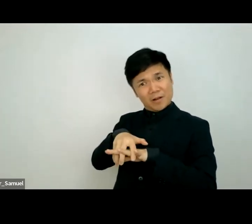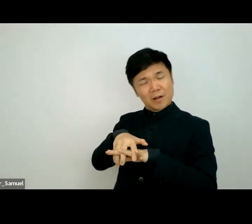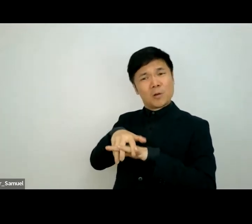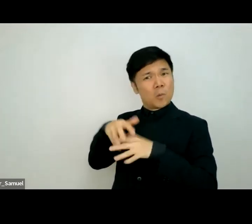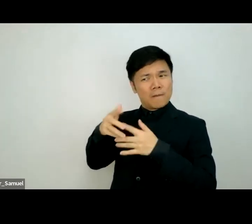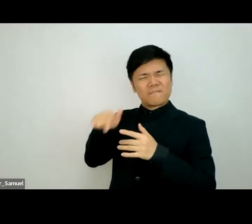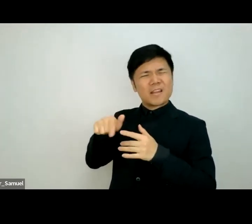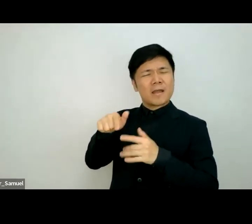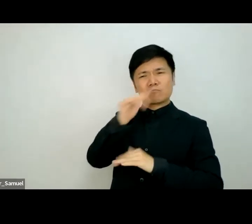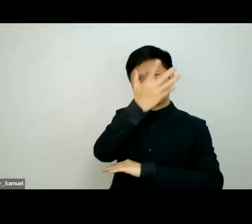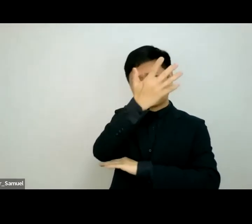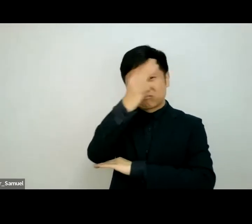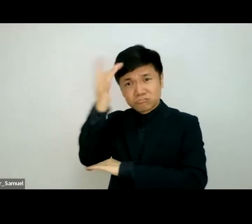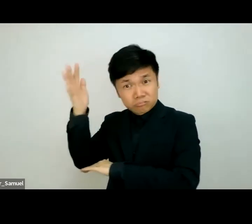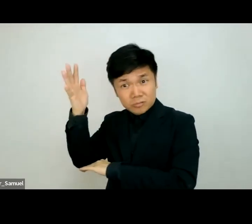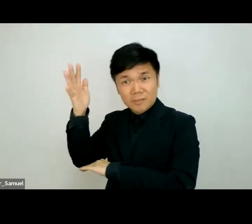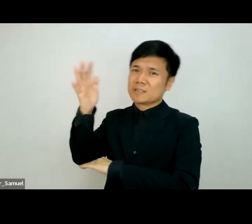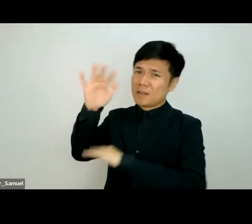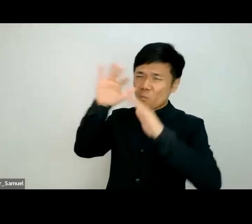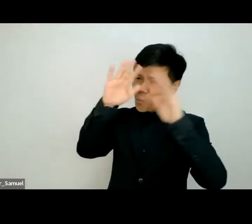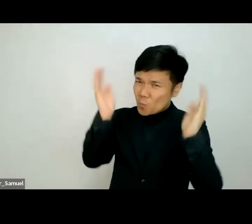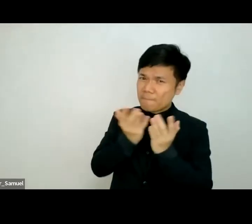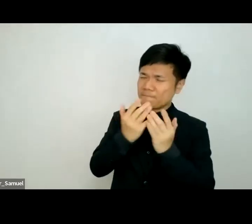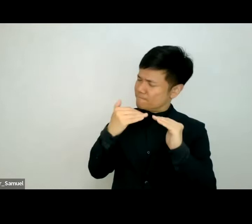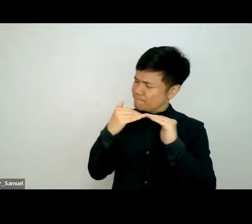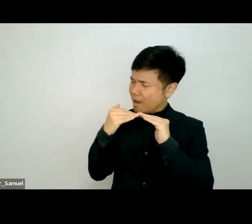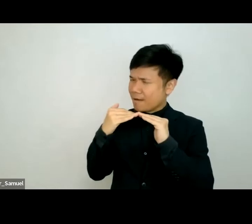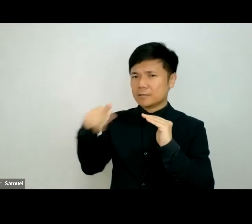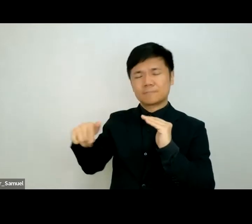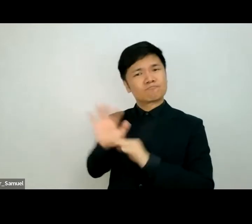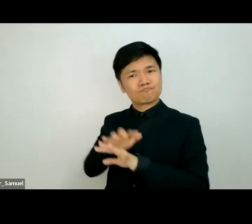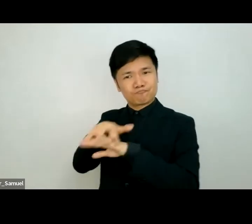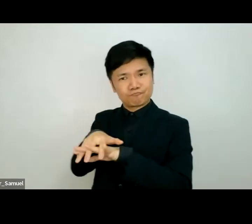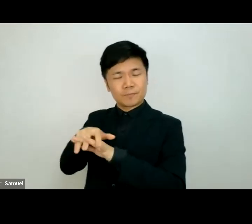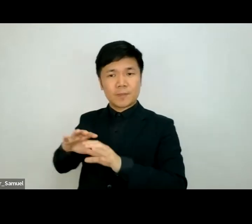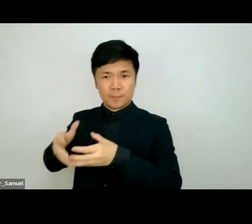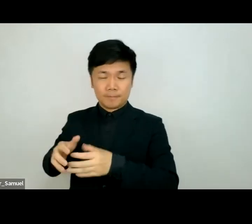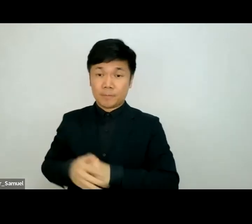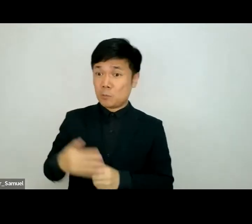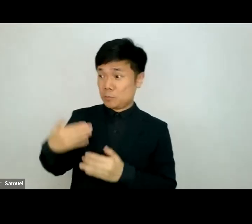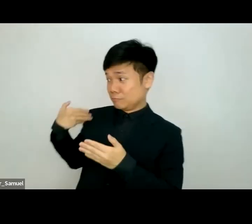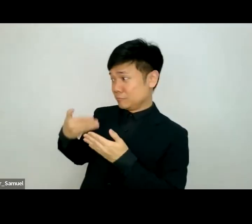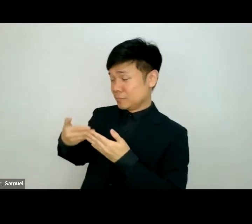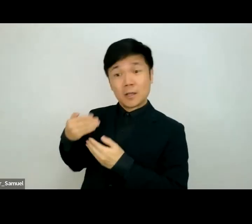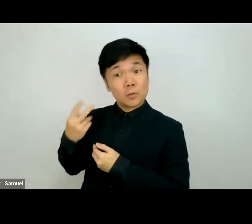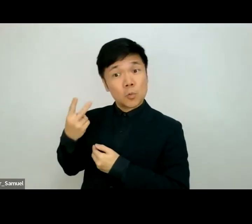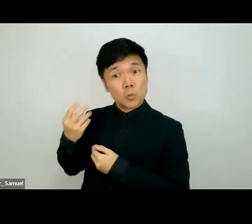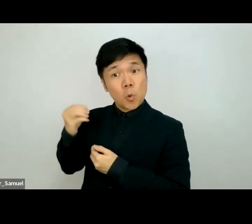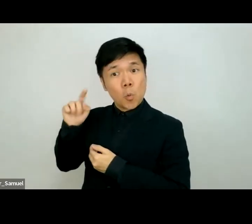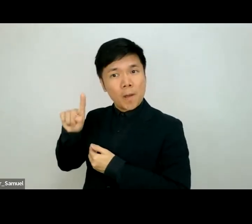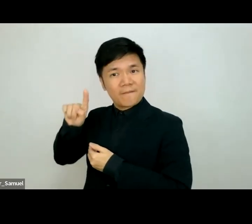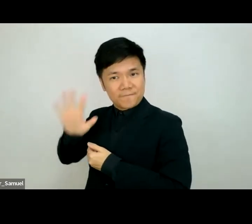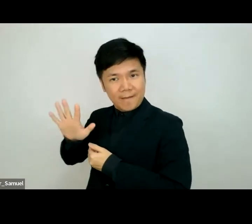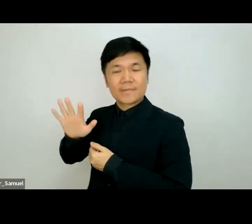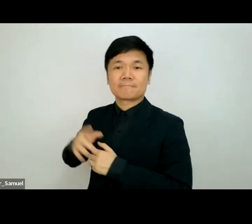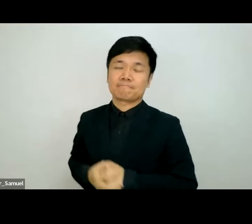handicap. Nous travaillons avec les communautés de base. Nous avons travaillé sur le débat sur le